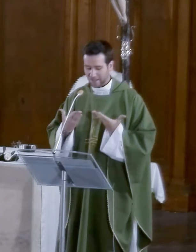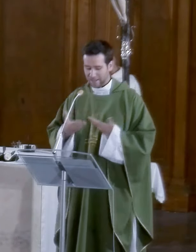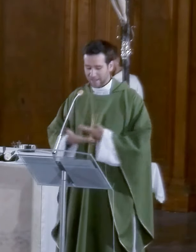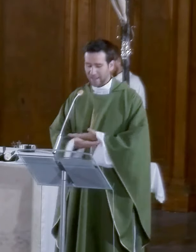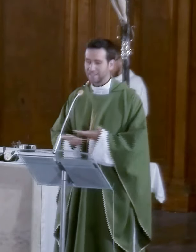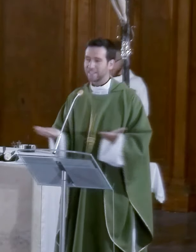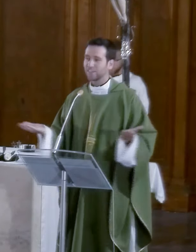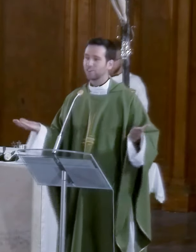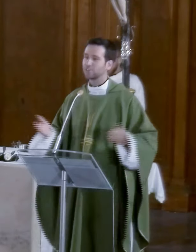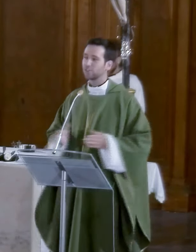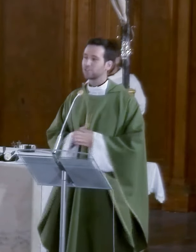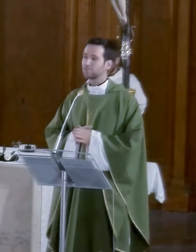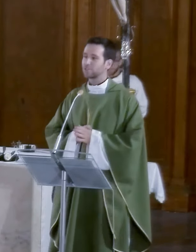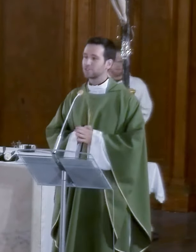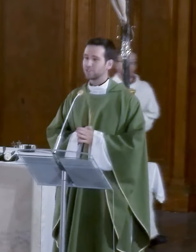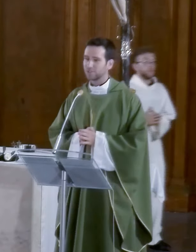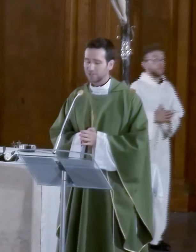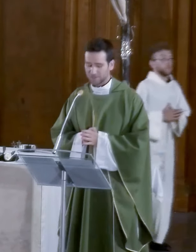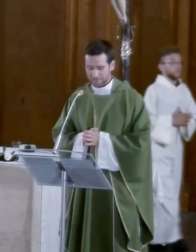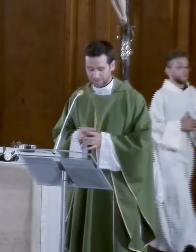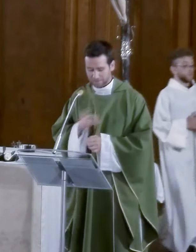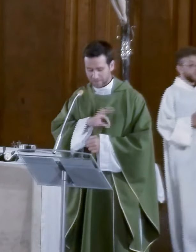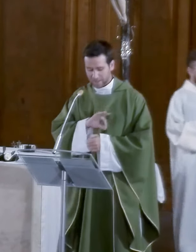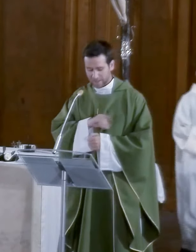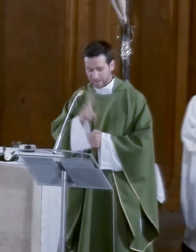vida, esté con todos vosotros.